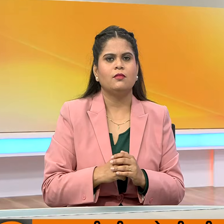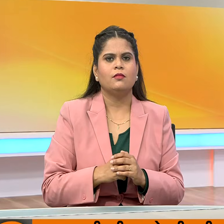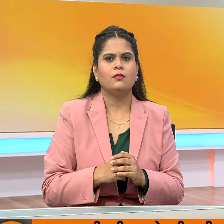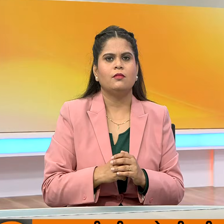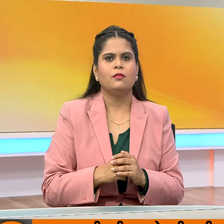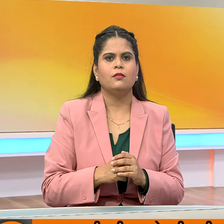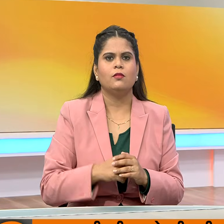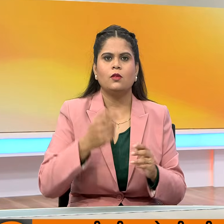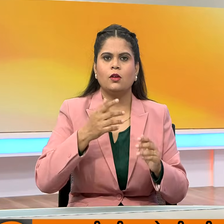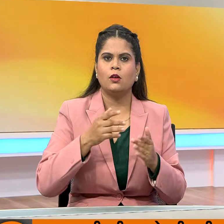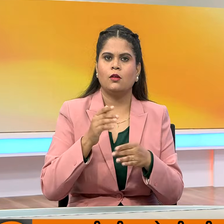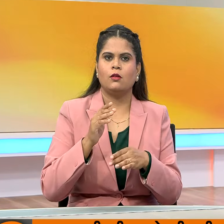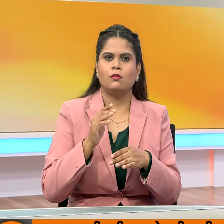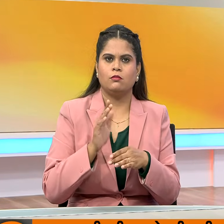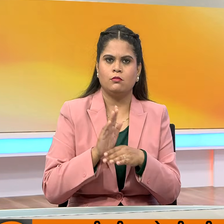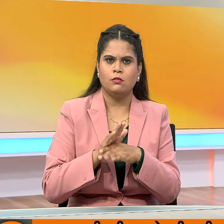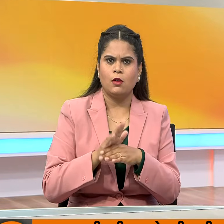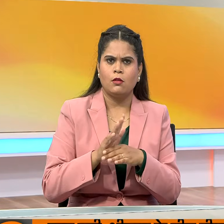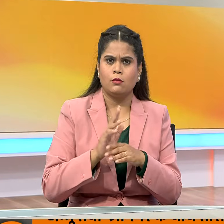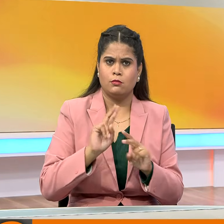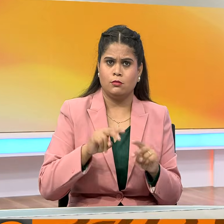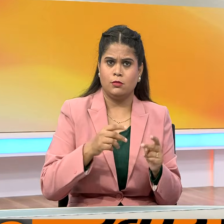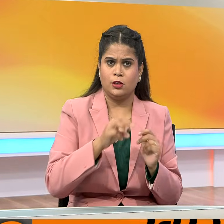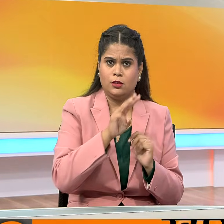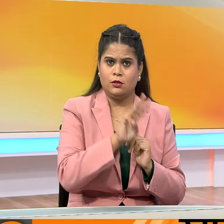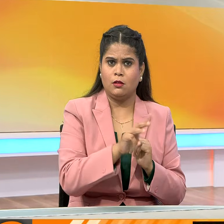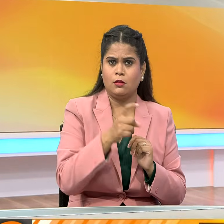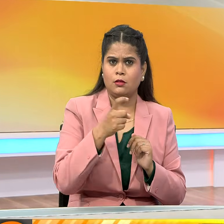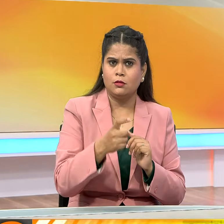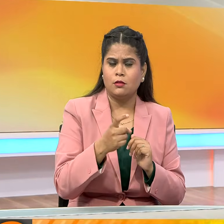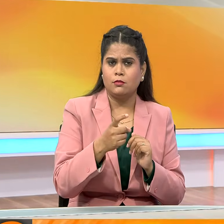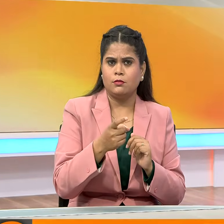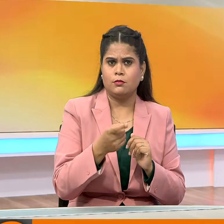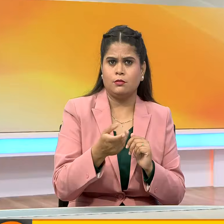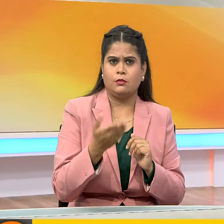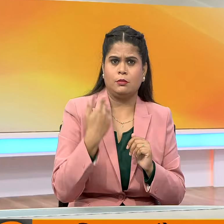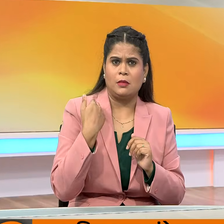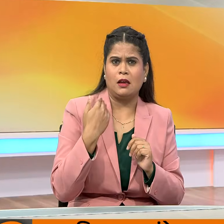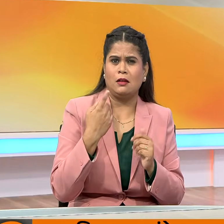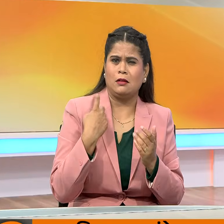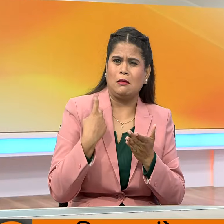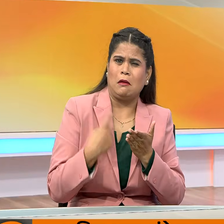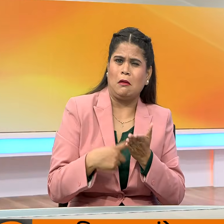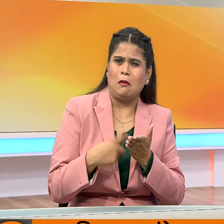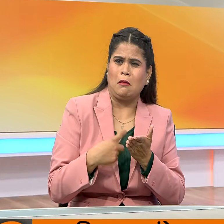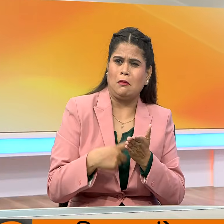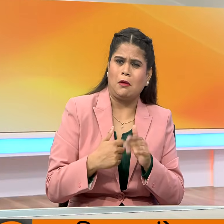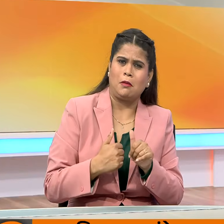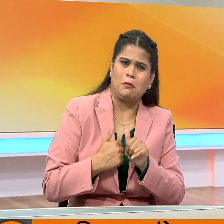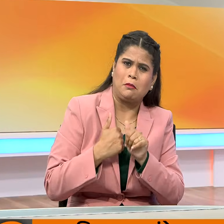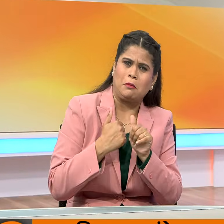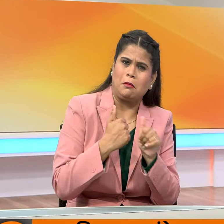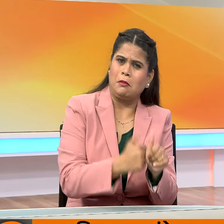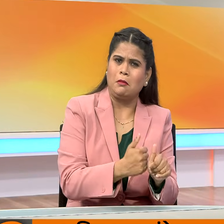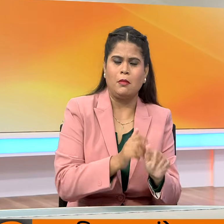उन्होंने अपनी पार्टी के 37 के रिजोल्यूशन को फॉलो करते हुए